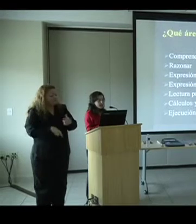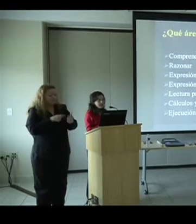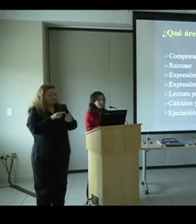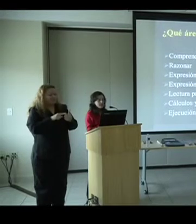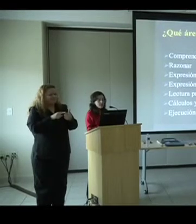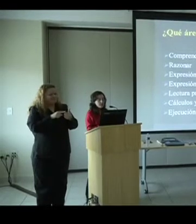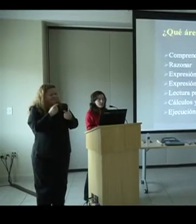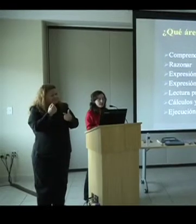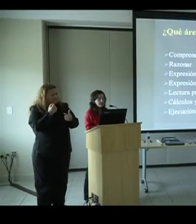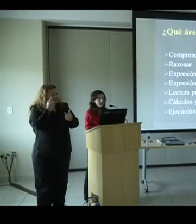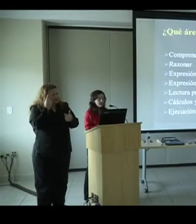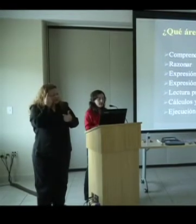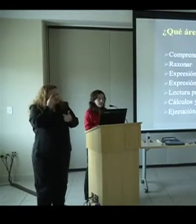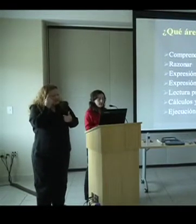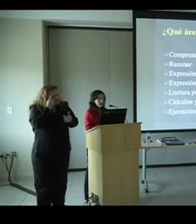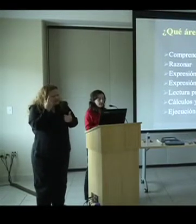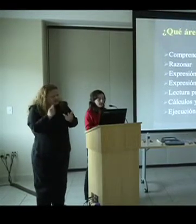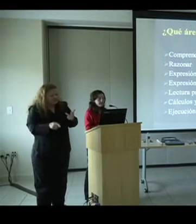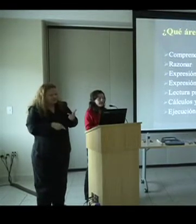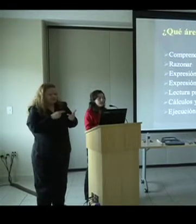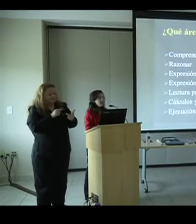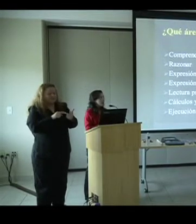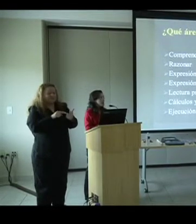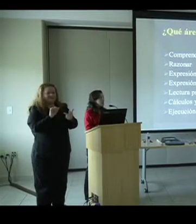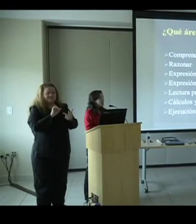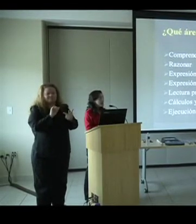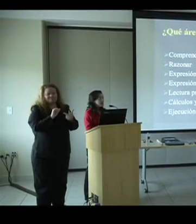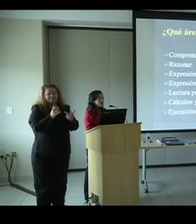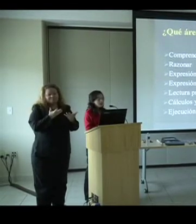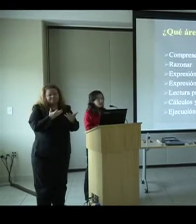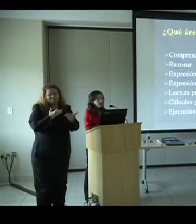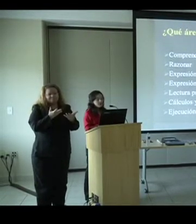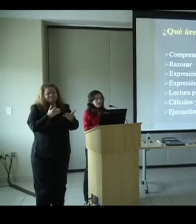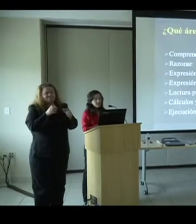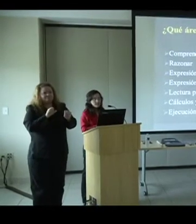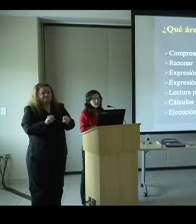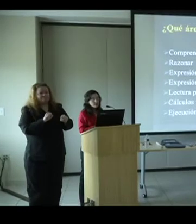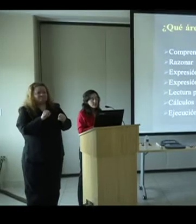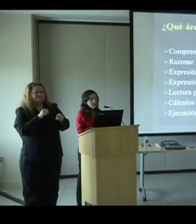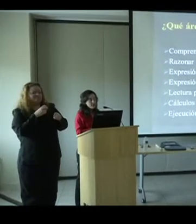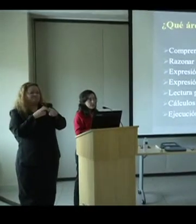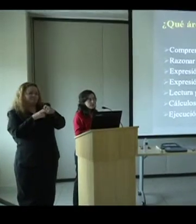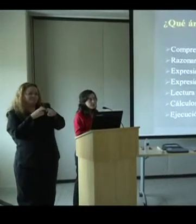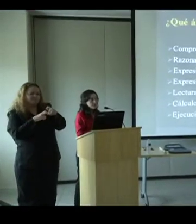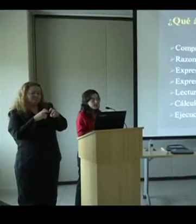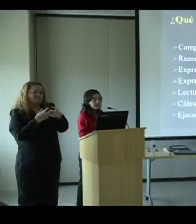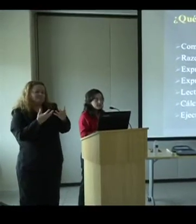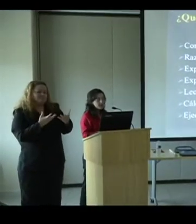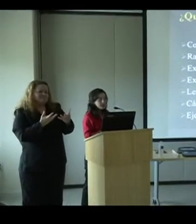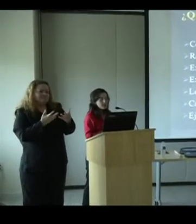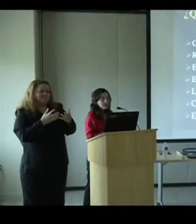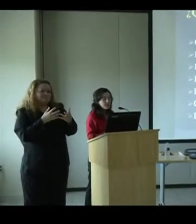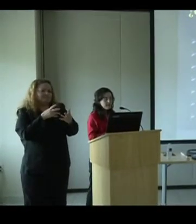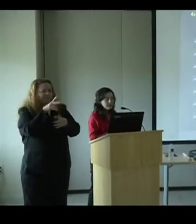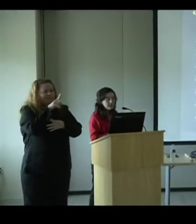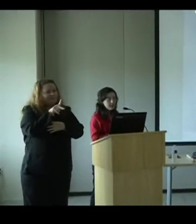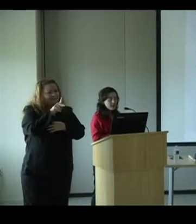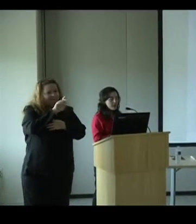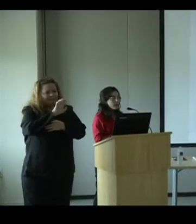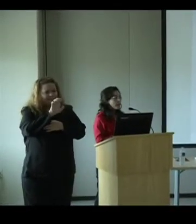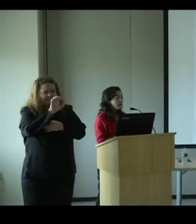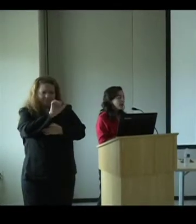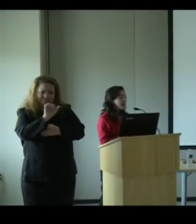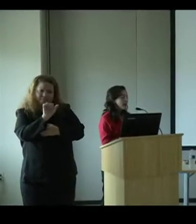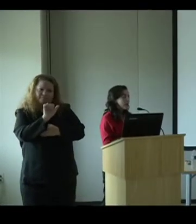razonar la información que uno recibe también esto puede deberse cuando hay un déficit un problema Perdón específico del aprendizaje